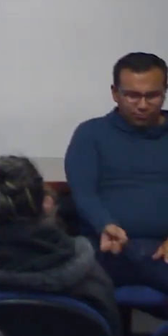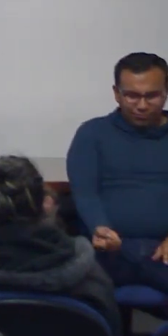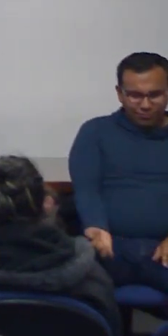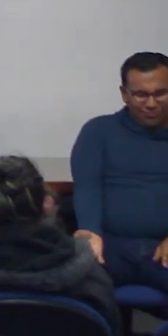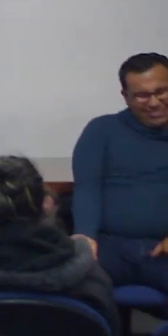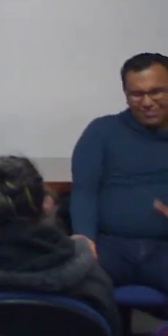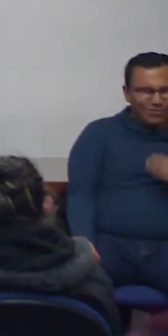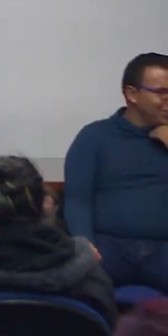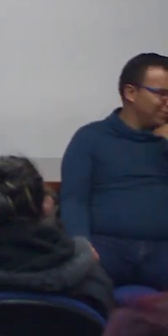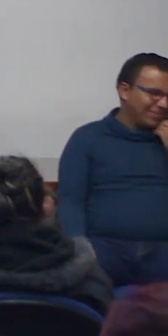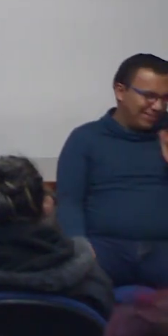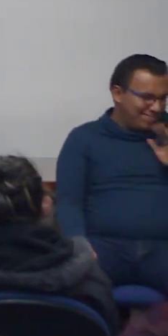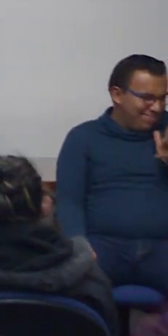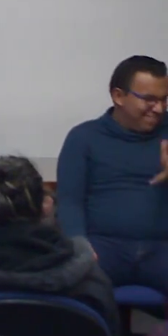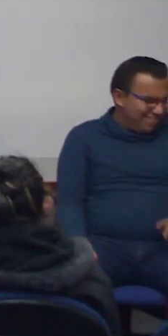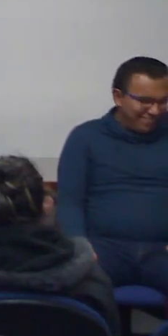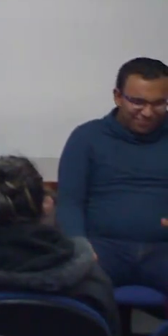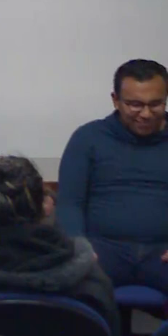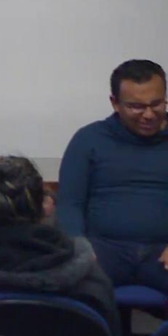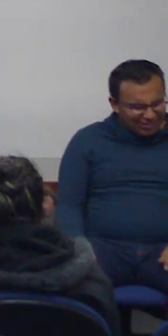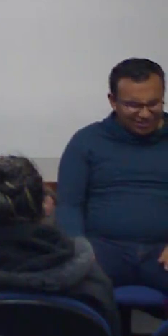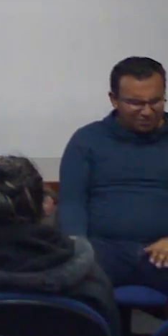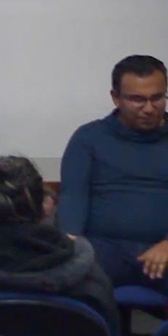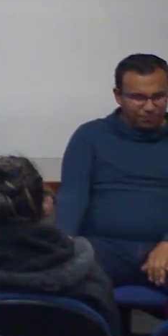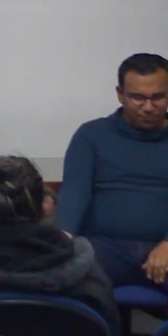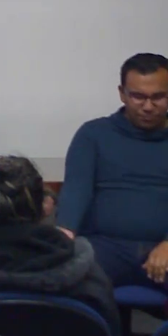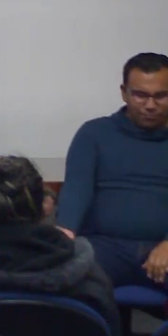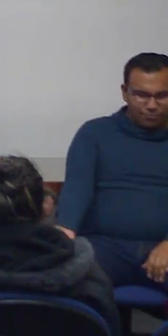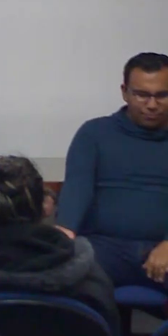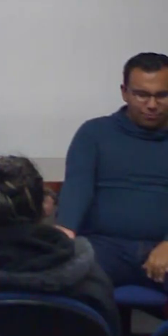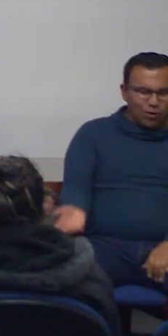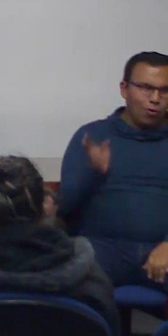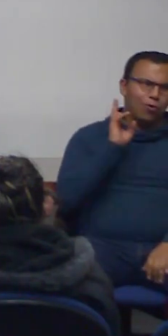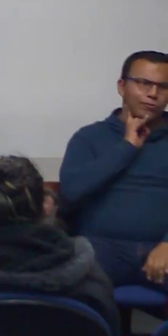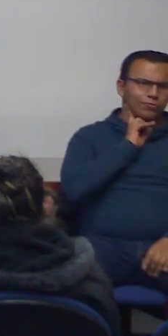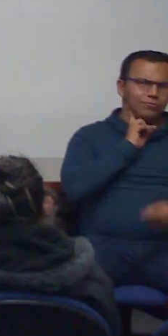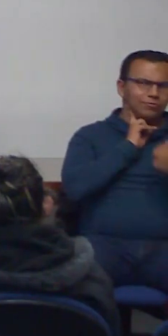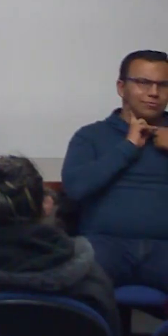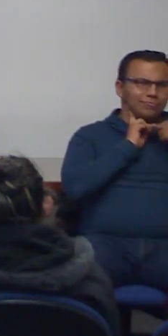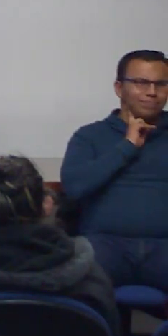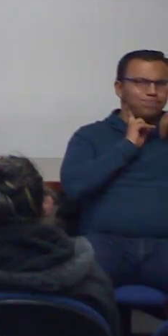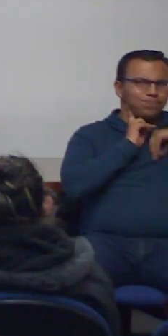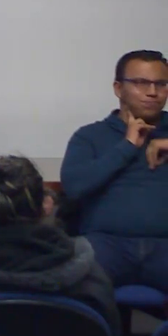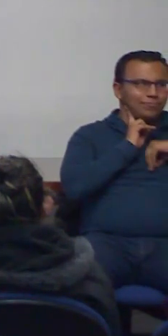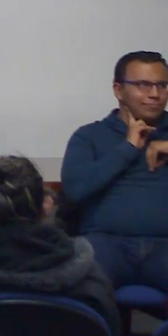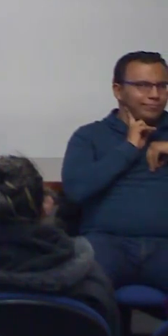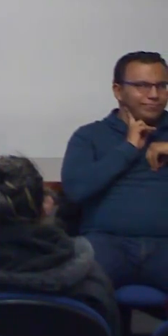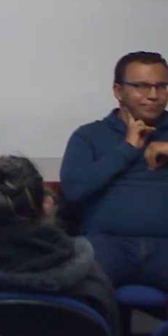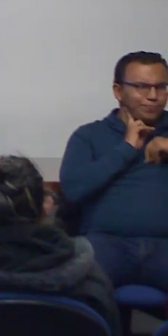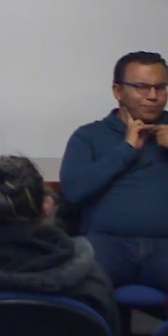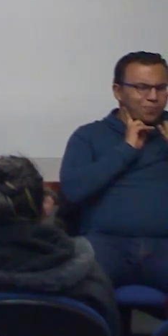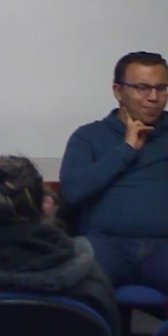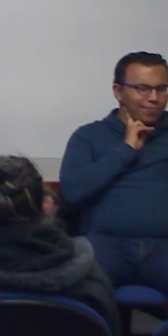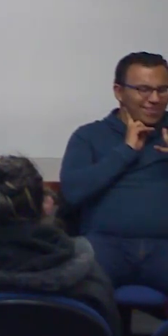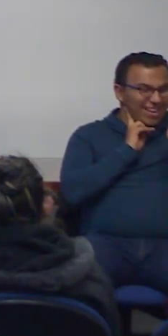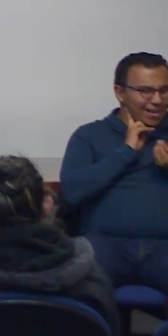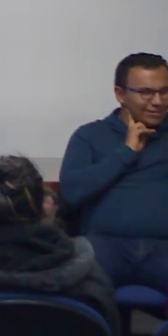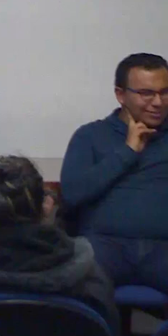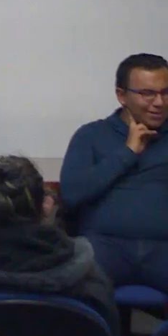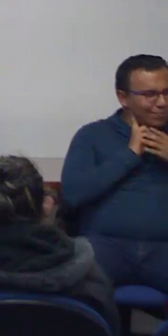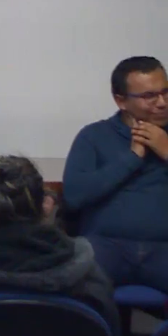cómo describirlo y tener ahí la mano tanto tiempo estaba yo por dentro Ah sí